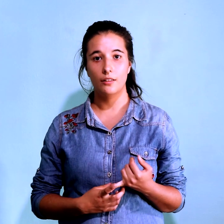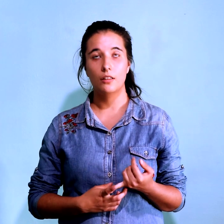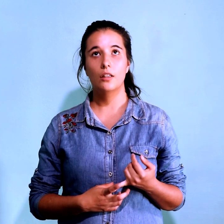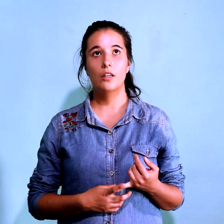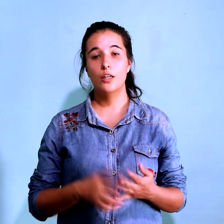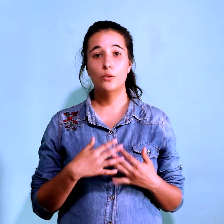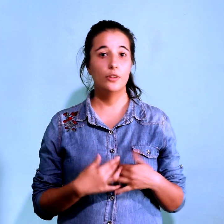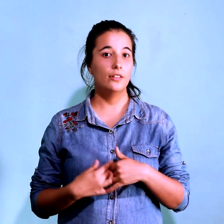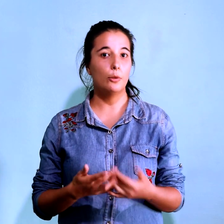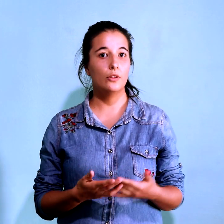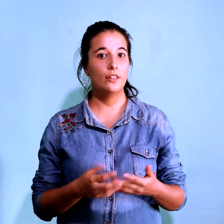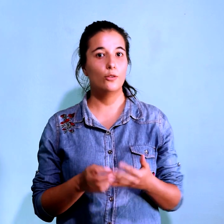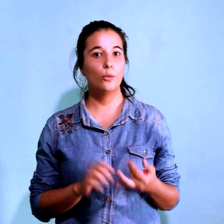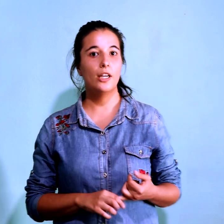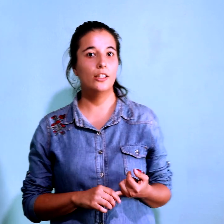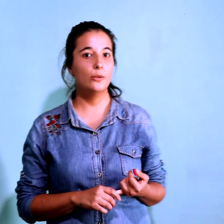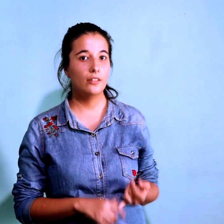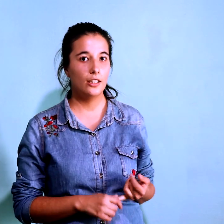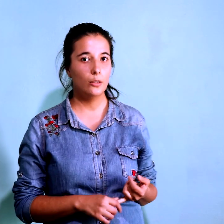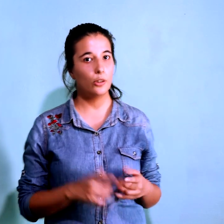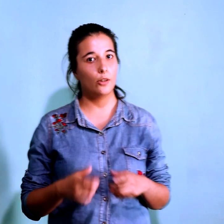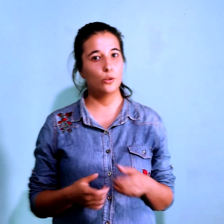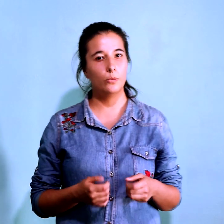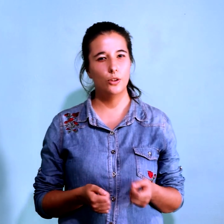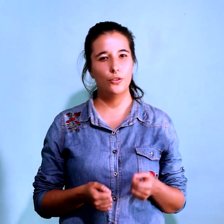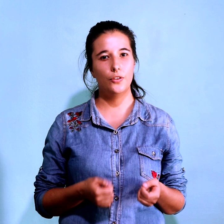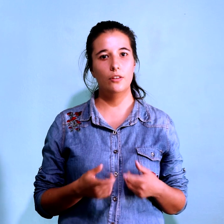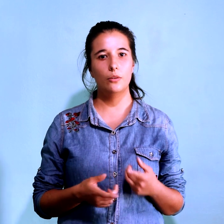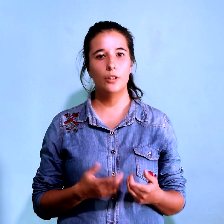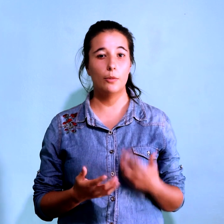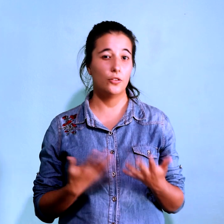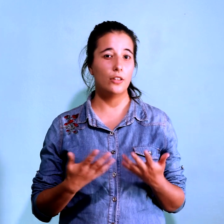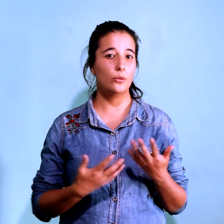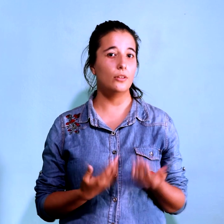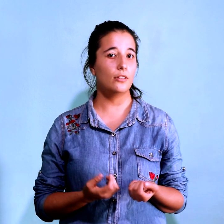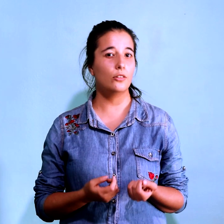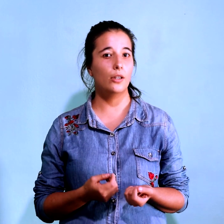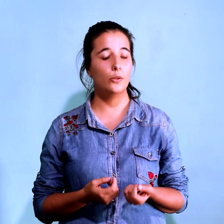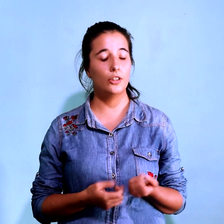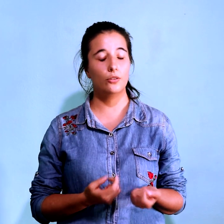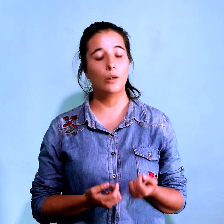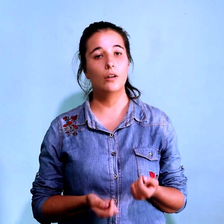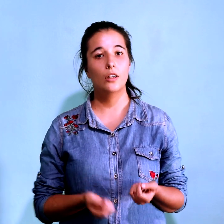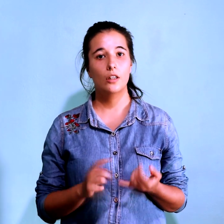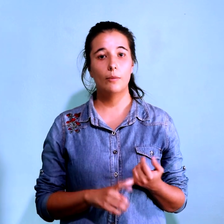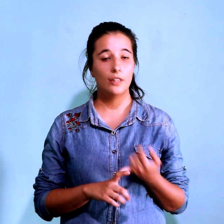escrita. Eu não vou ensinar para vocês sobre a língua escrita, porque eu acho muito difícil e é mais fácil ensinar só a língua gestual. Mas a